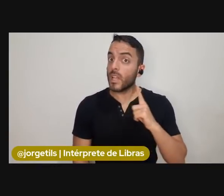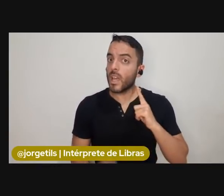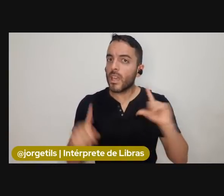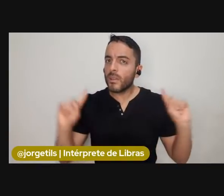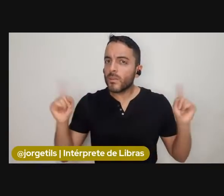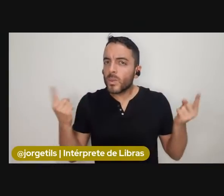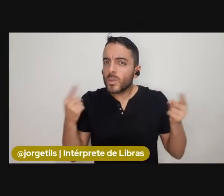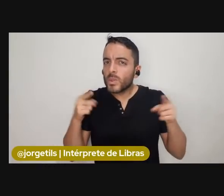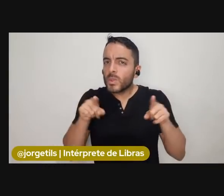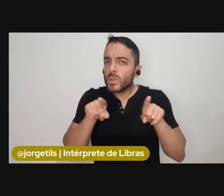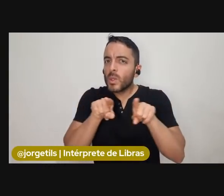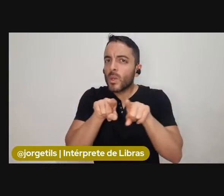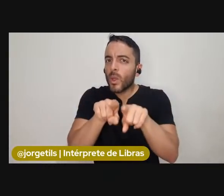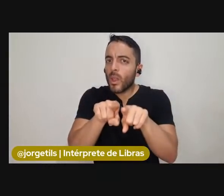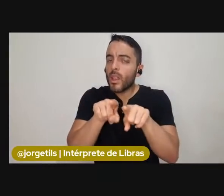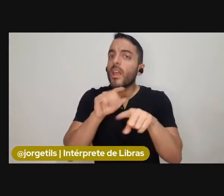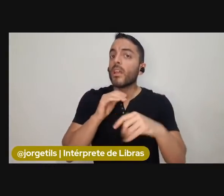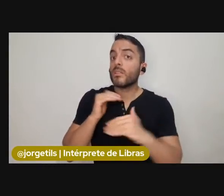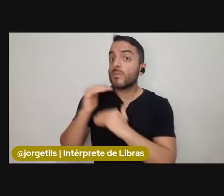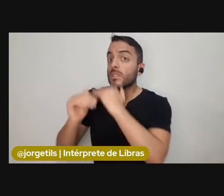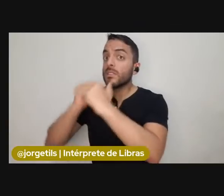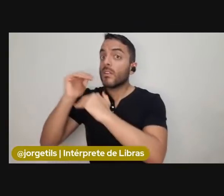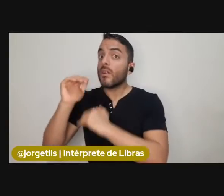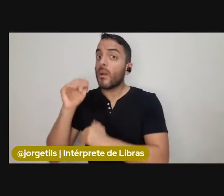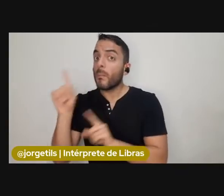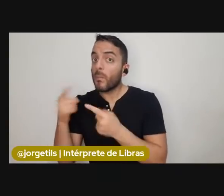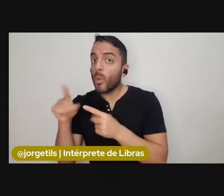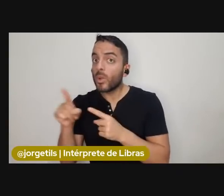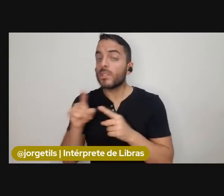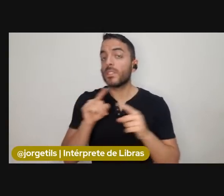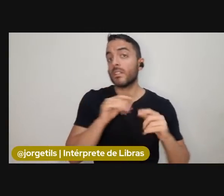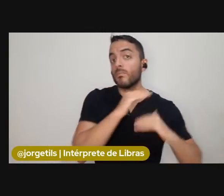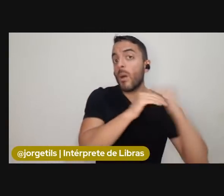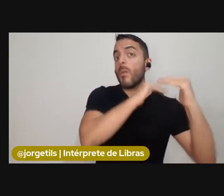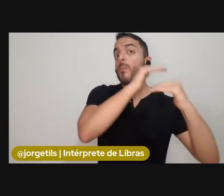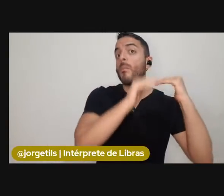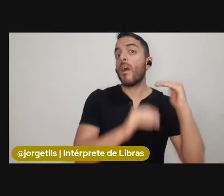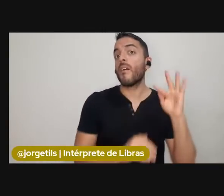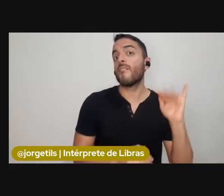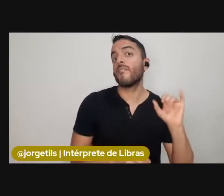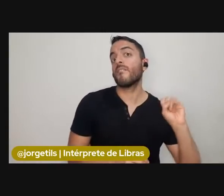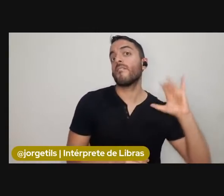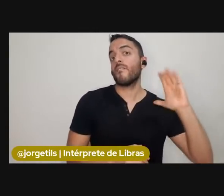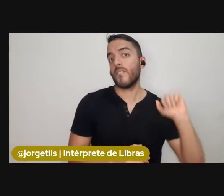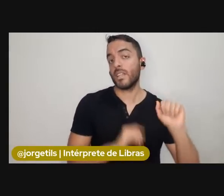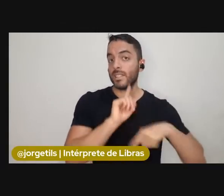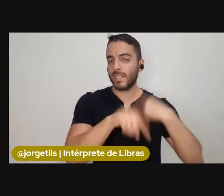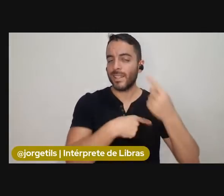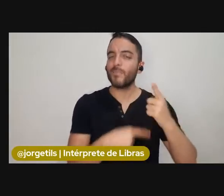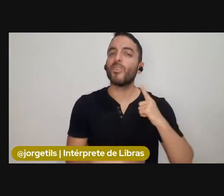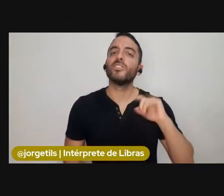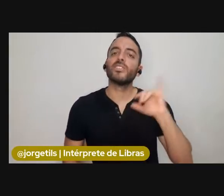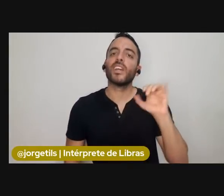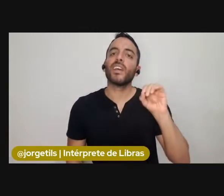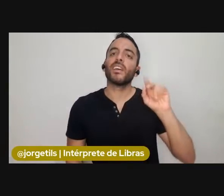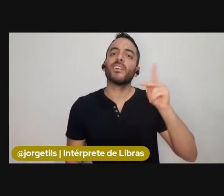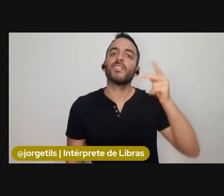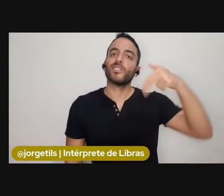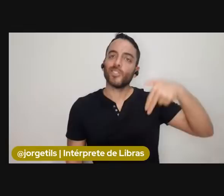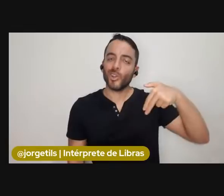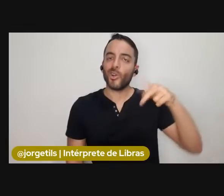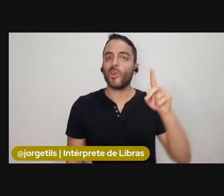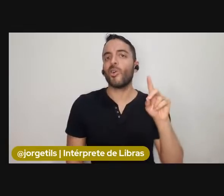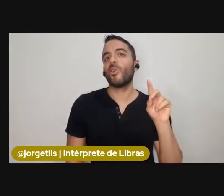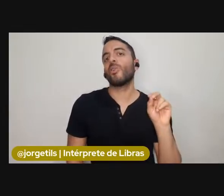os desenvolvimentos da música e da física. Depois nós chegamos a John Dalton, que é praticamente o fundador da teoria atômica, né?